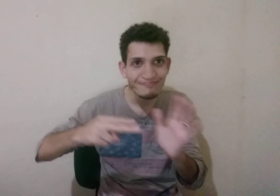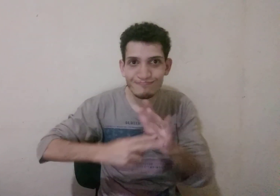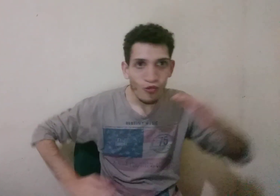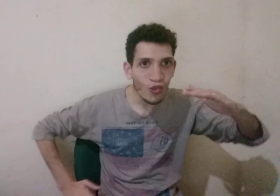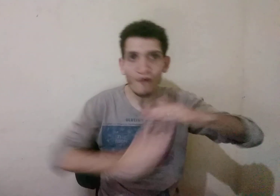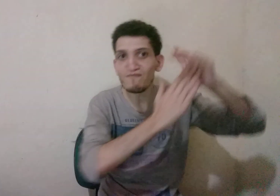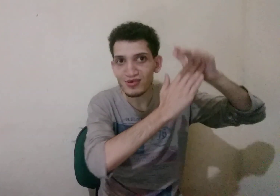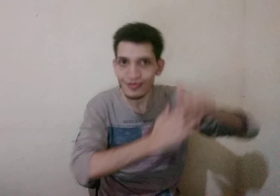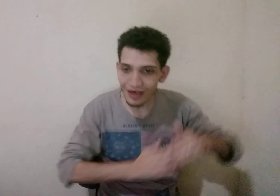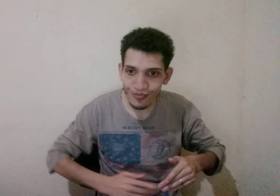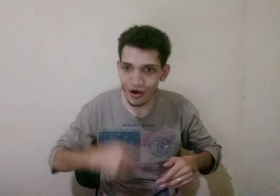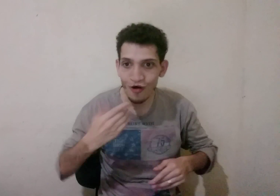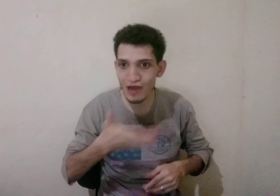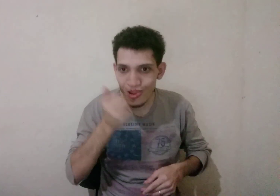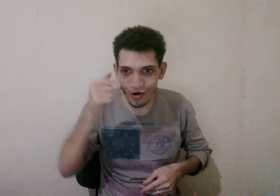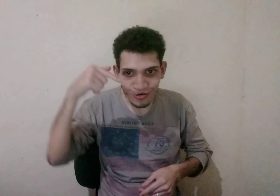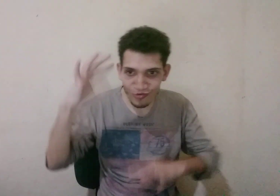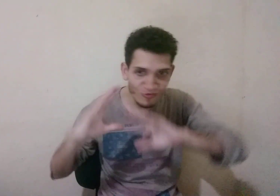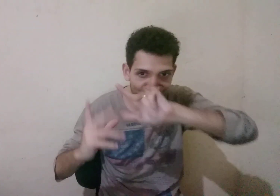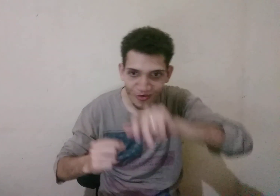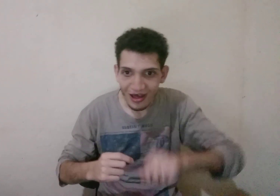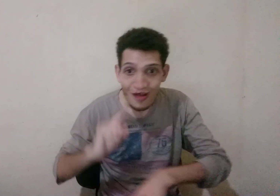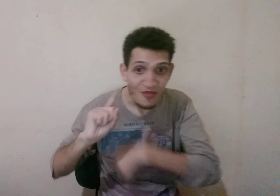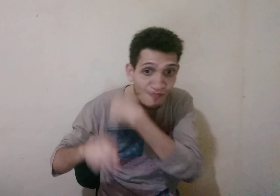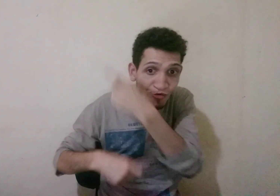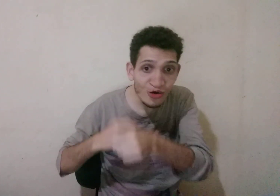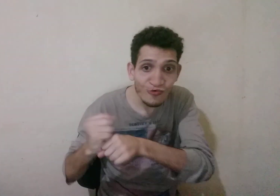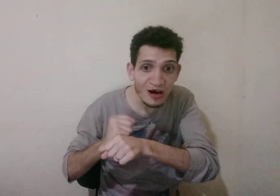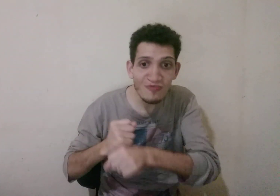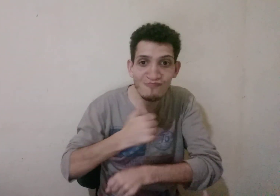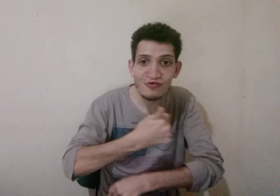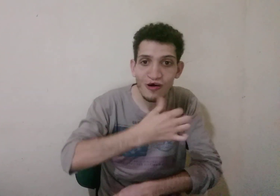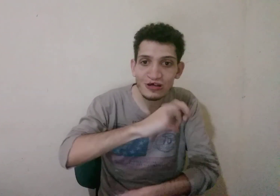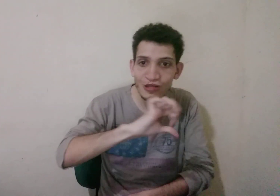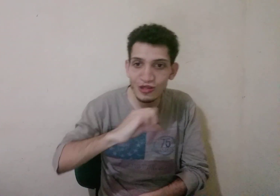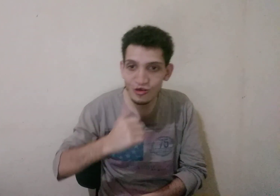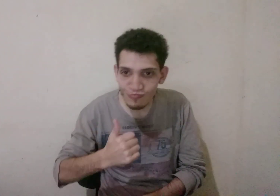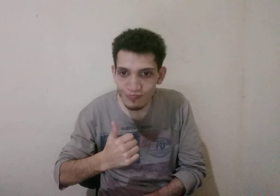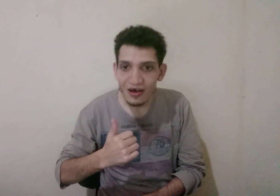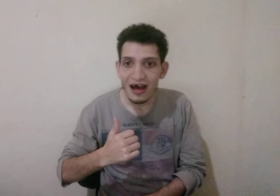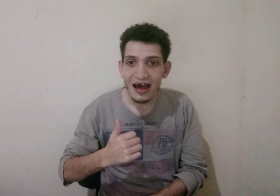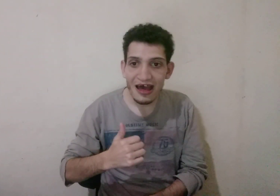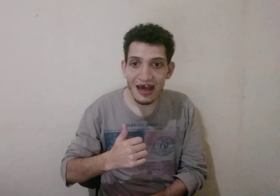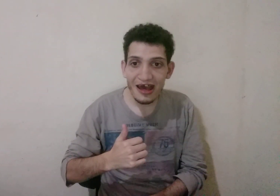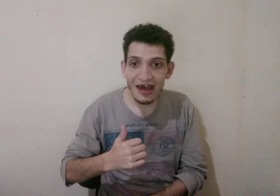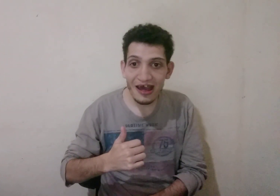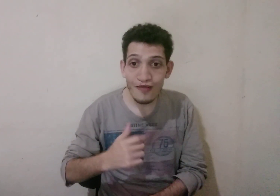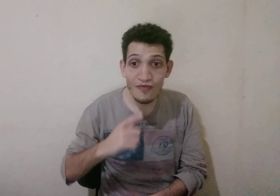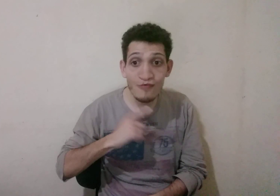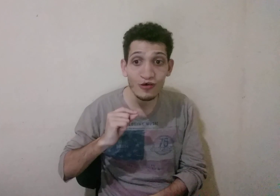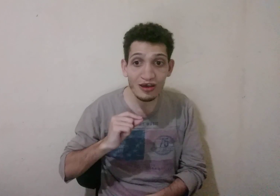top, né? Nós é o melhor do mundo. Depois do ano de 1991, é, ele o quê?